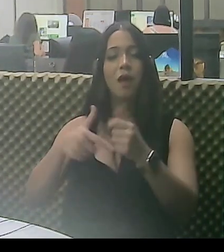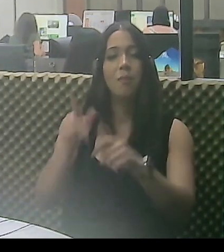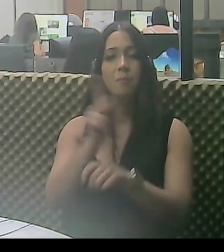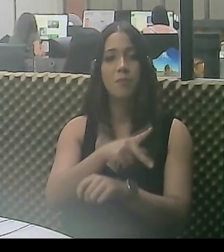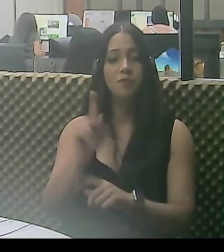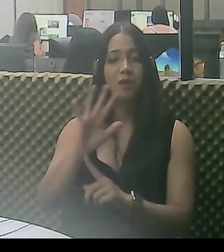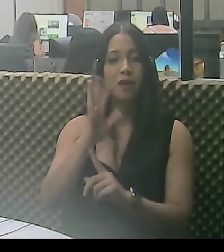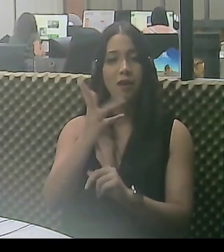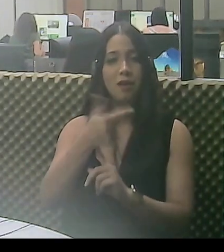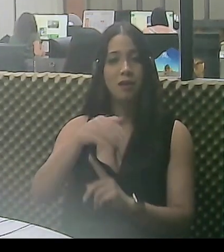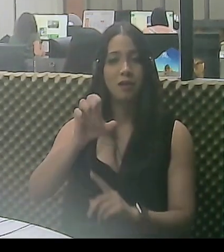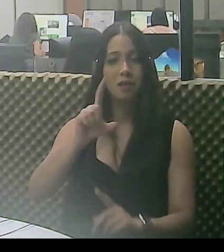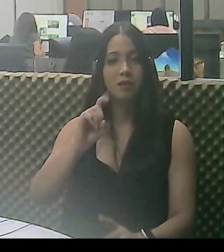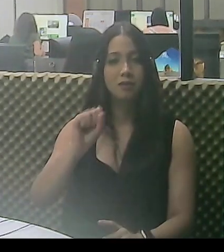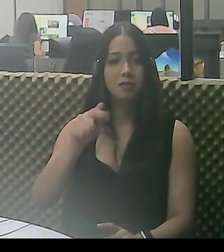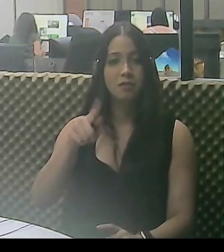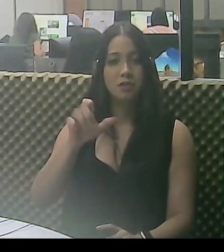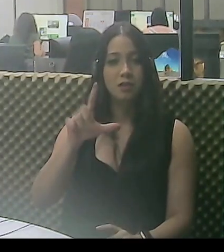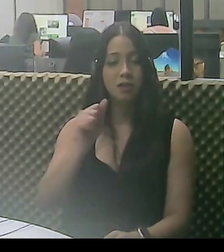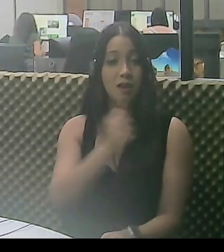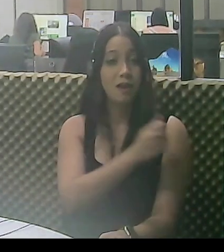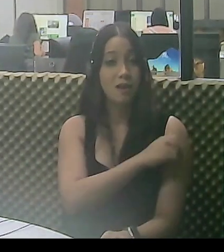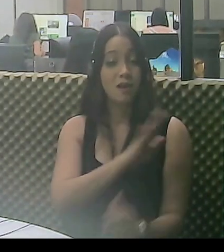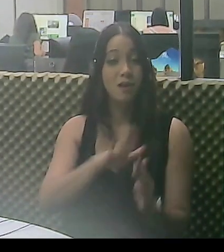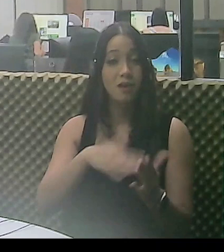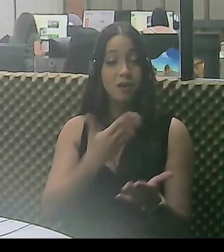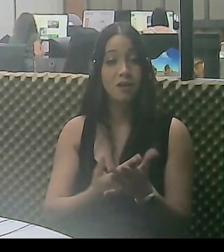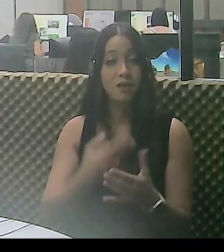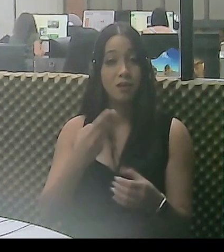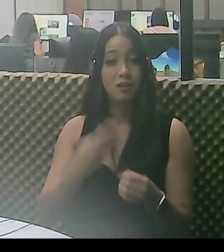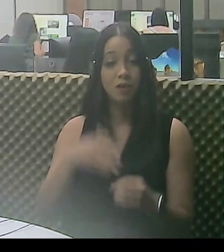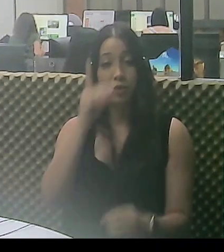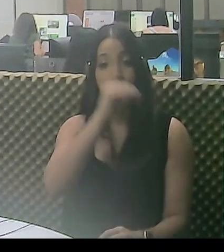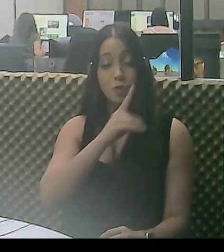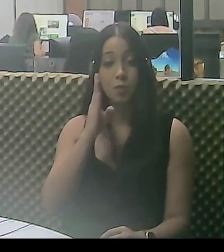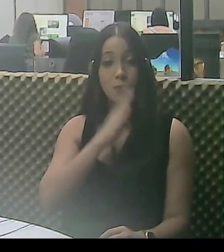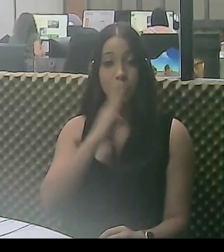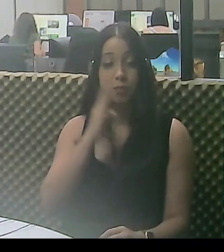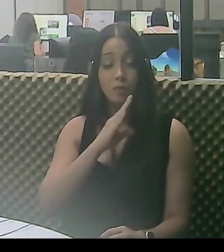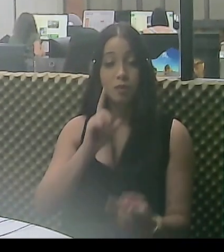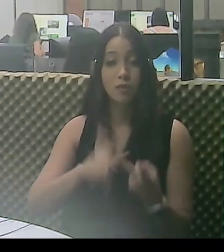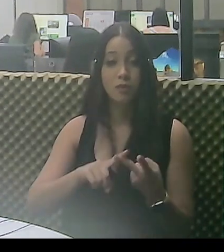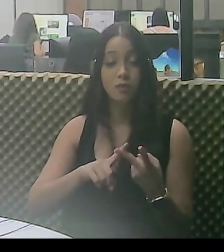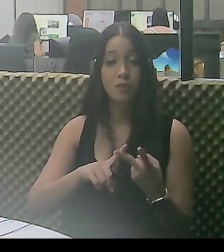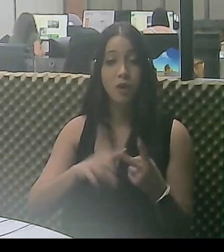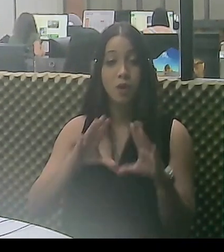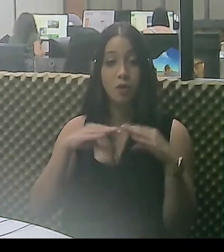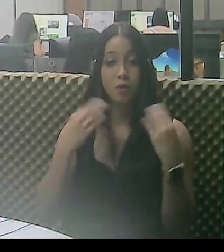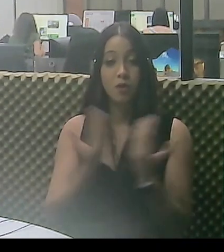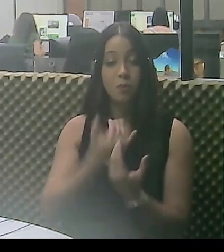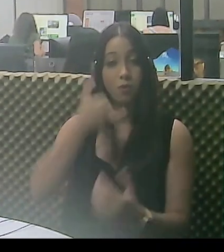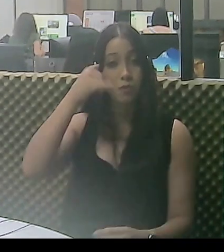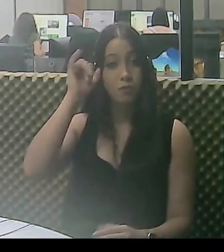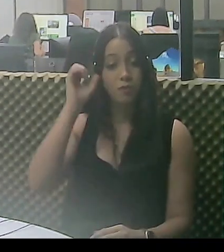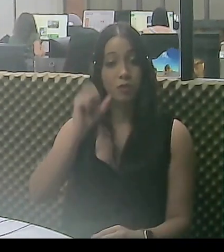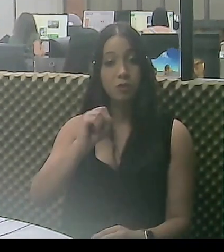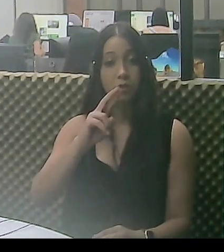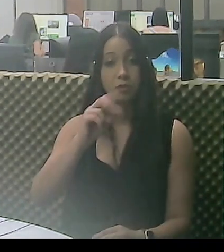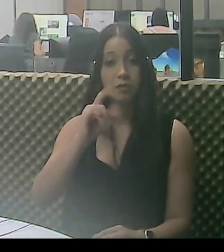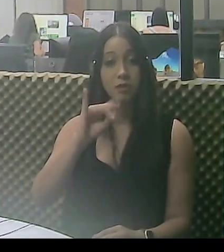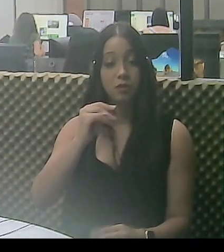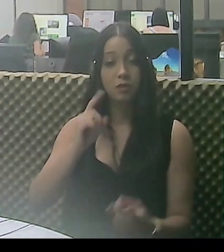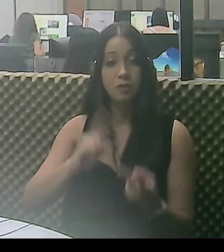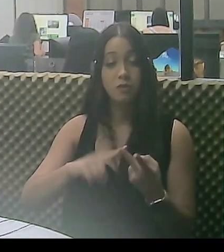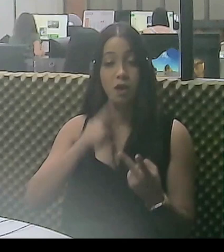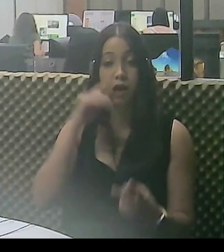arte Elisângela da Rocha e alunos das escolas municipais Domingos Pimentel de Ulhoa e das comunidades rurais de Sobradinho e